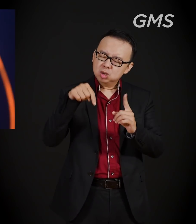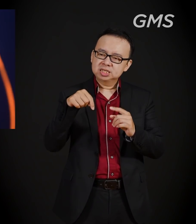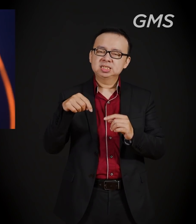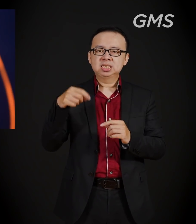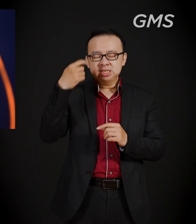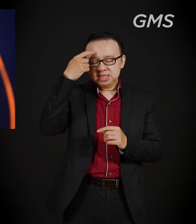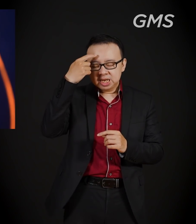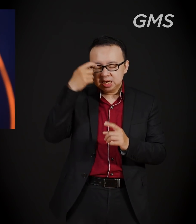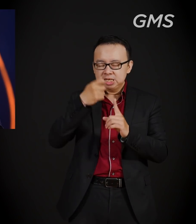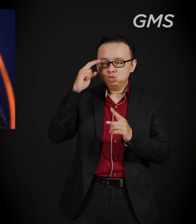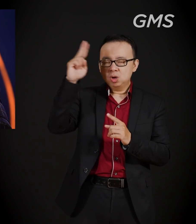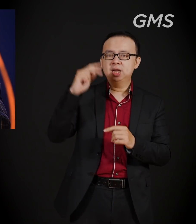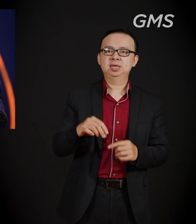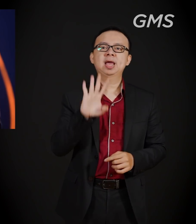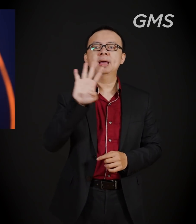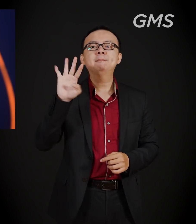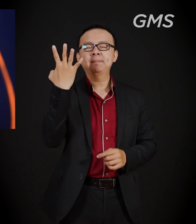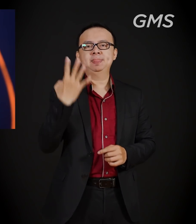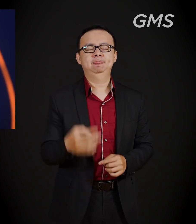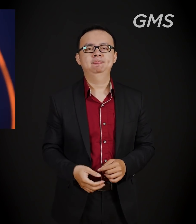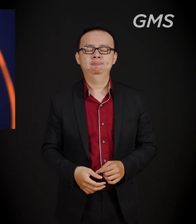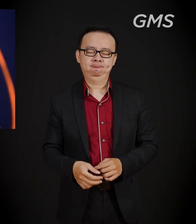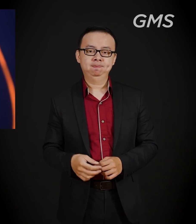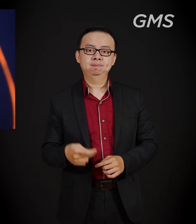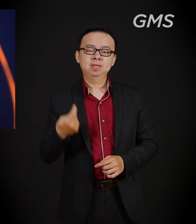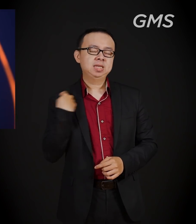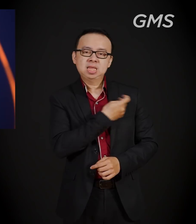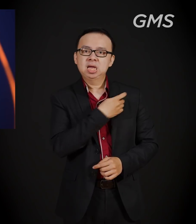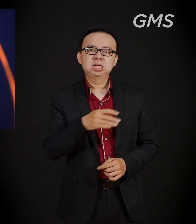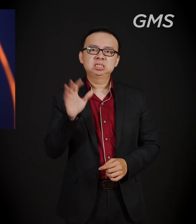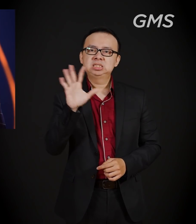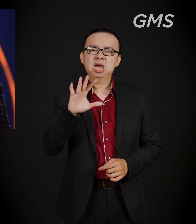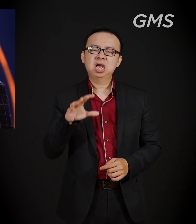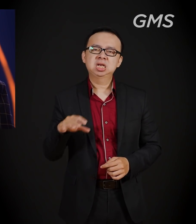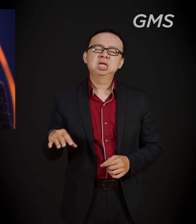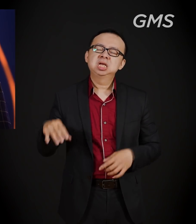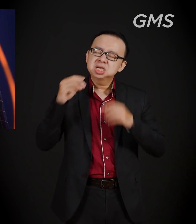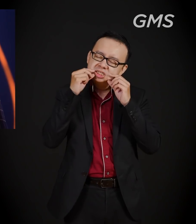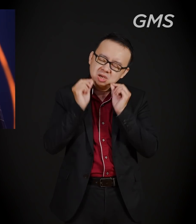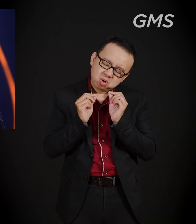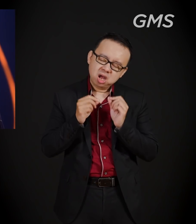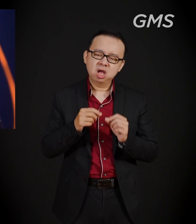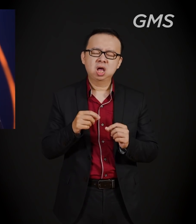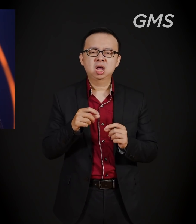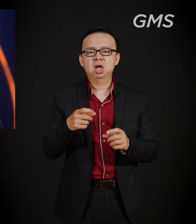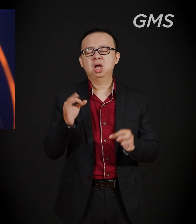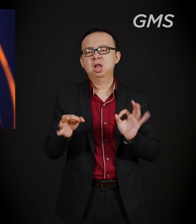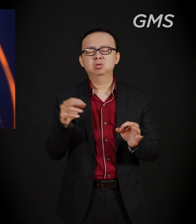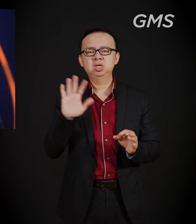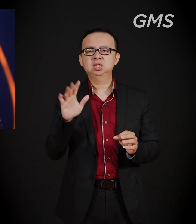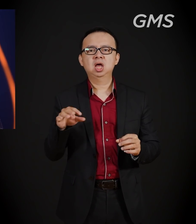maju ke depan. Berarti kita tidak perlu kecewa jika belum berhasil.